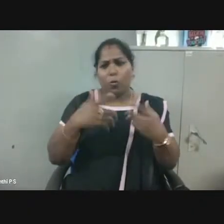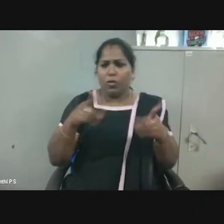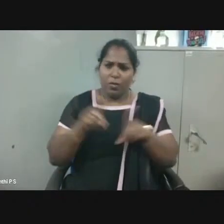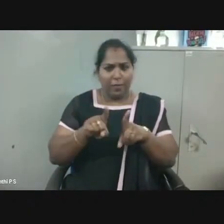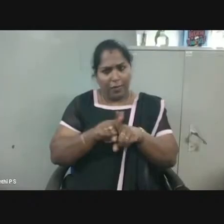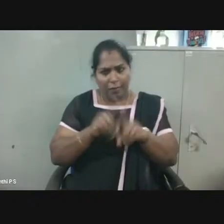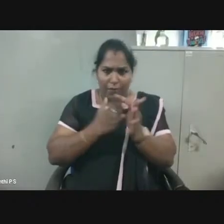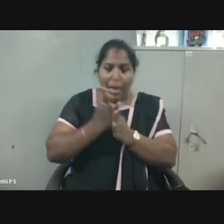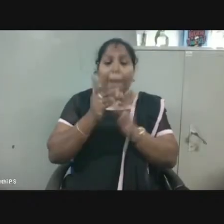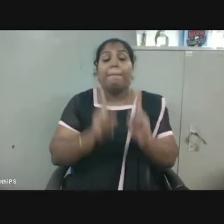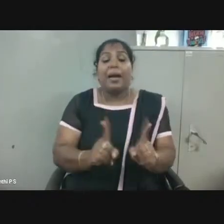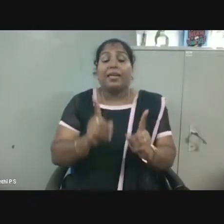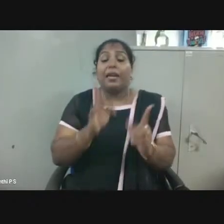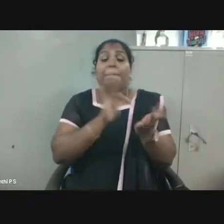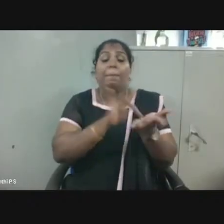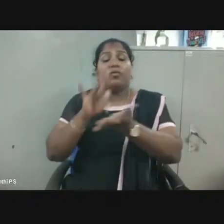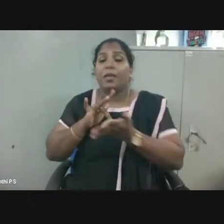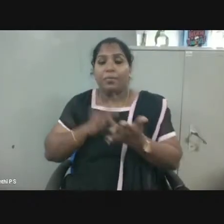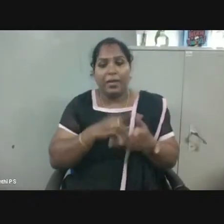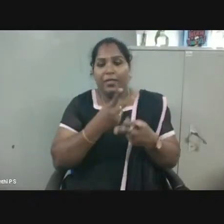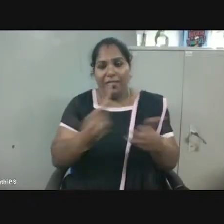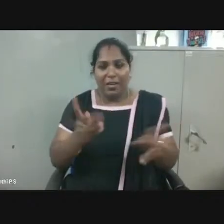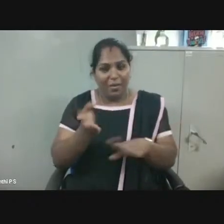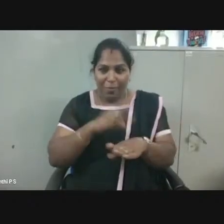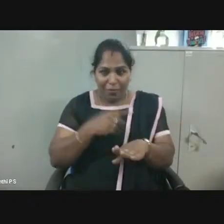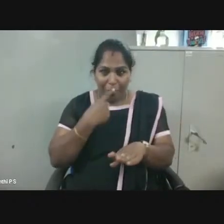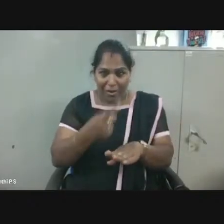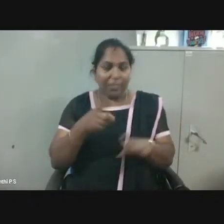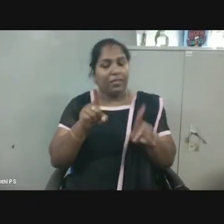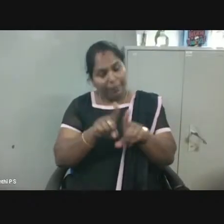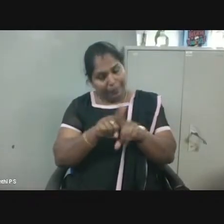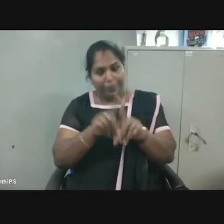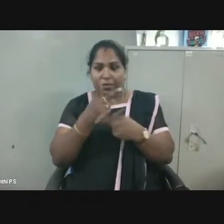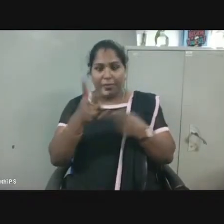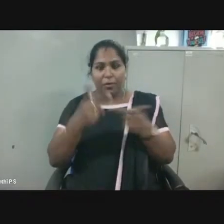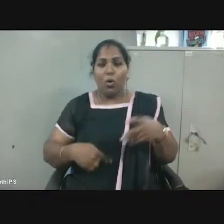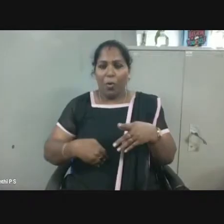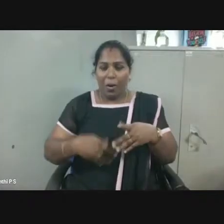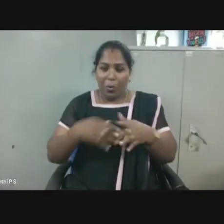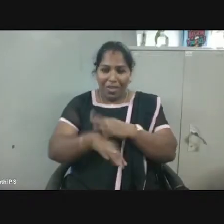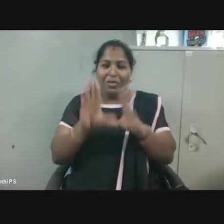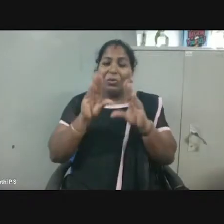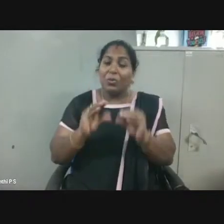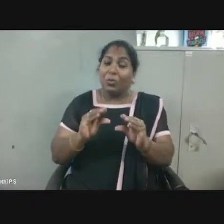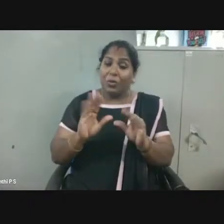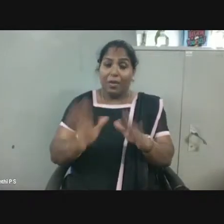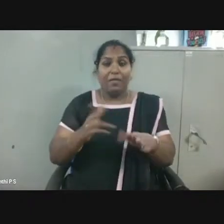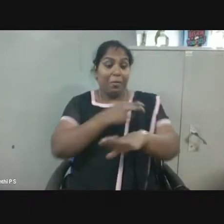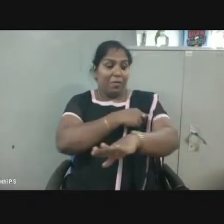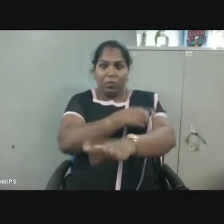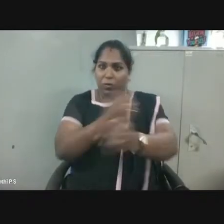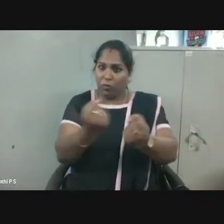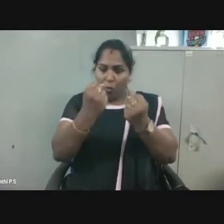വേറെയാണ്. ഹാർട്ടിലാകുമ്പോൾ കാർഡിയക് മസിൽ എന്ന് വിളിക്കുന്നു, പുറത്തുള്ളതിനെ സ്കെൽറ്റൽ മസിൽ എന്ന് വിളിക്കുന്നു, കുടലിലുള്ളതിന് സ്മൂത്ത് മസിൽ, അങ്ങനെയാണ് വരുന്നത്. അപ്പൊ മസിലുകൾക്ക്